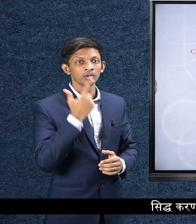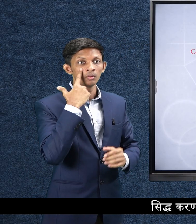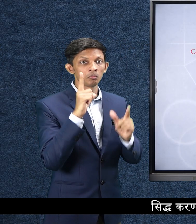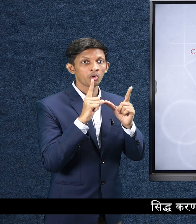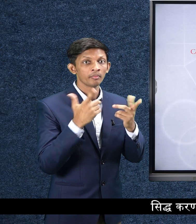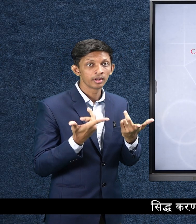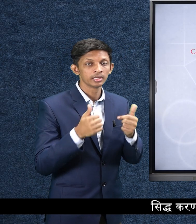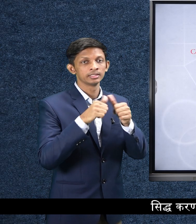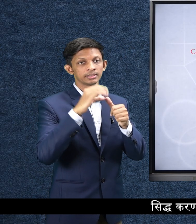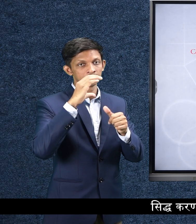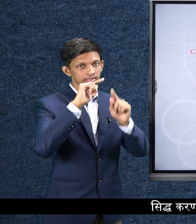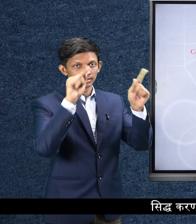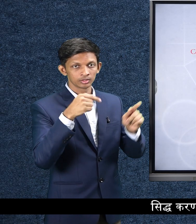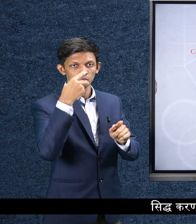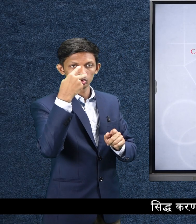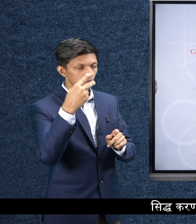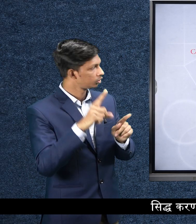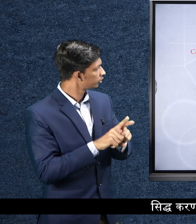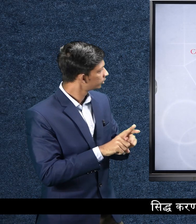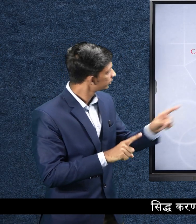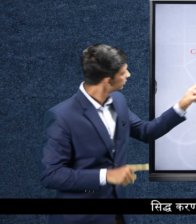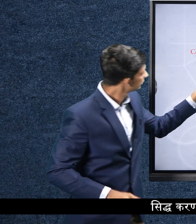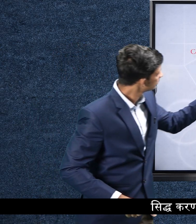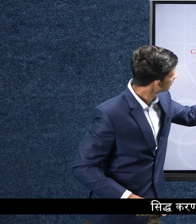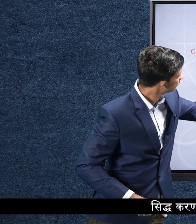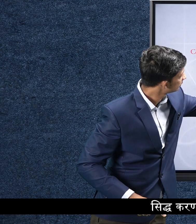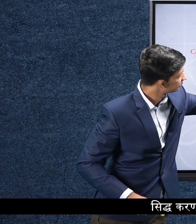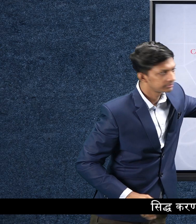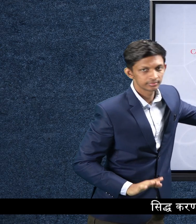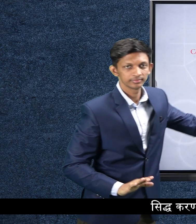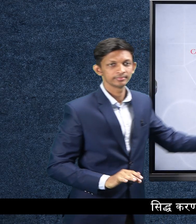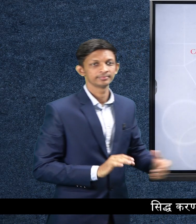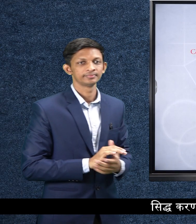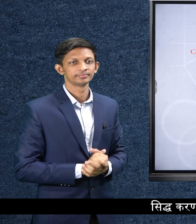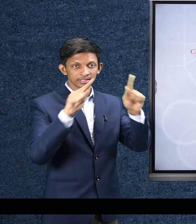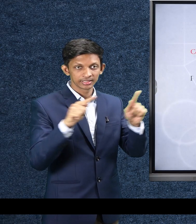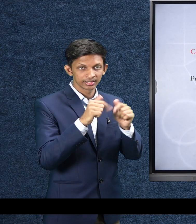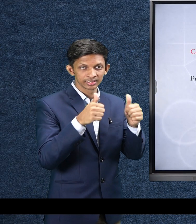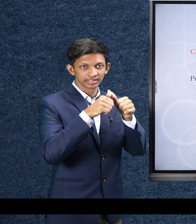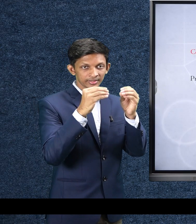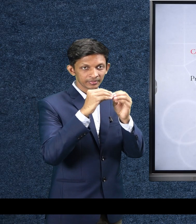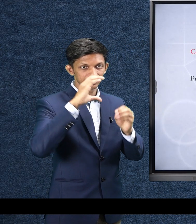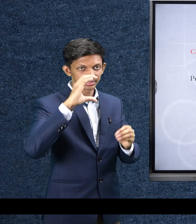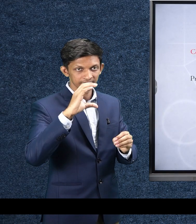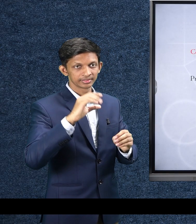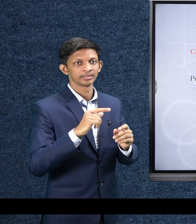सिद्ध करण्यासाठी AC होल स्क्वेअर इज इक्वल टू AB होल स्क्वेअर प्लस BC होल स्क्वेअर. प्रूफ. अँगल